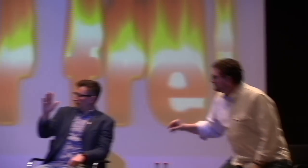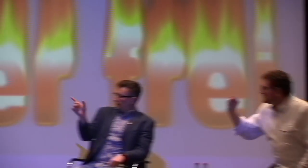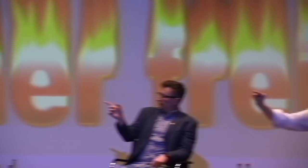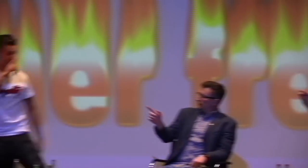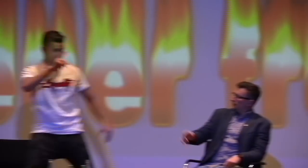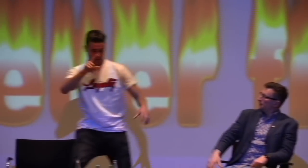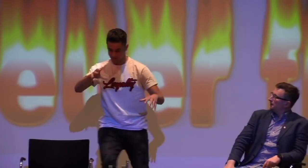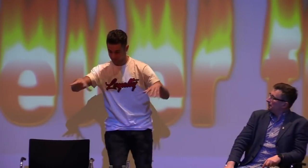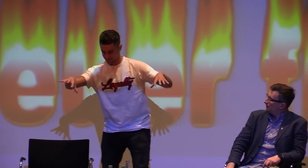keiner was von.